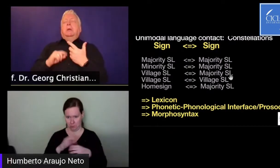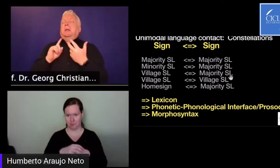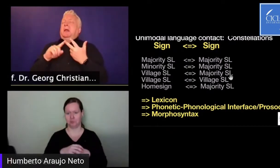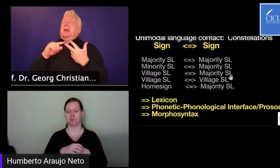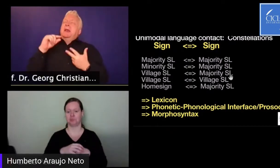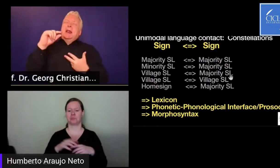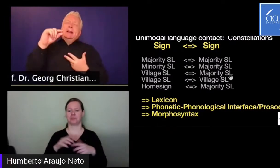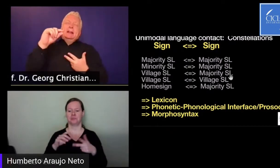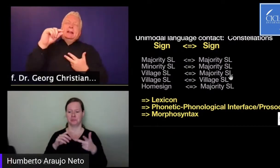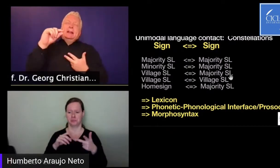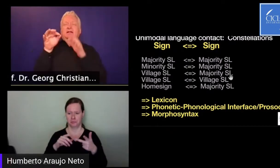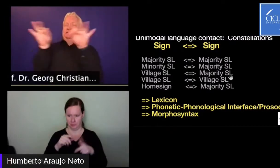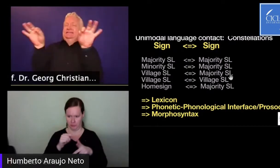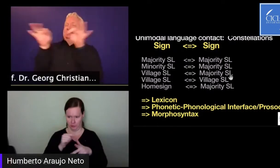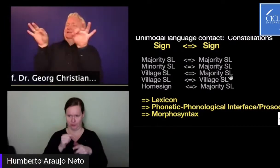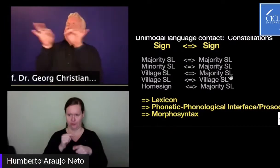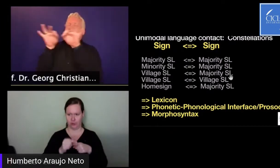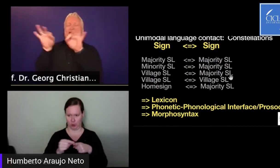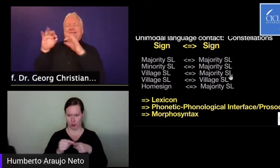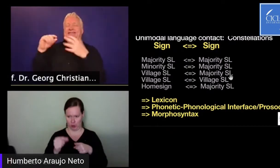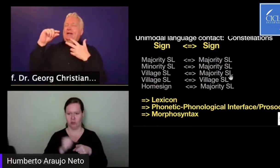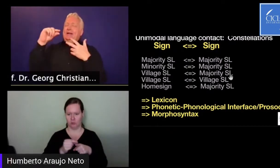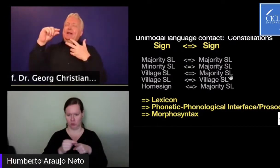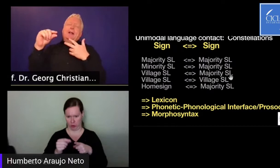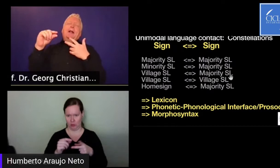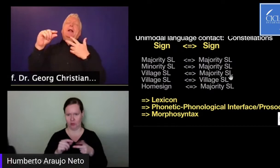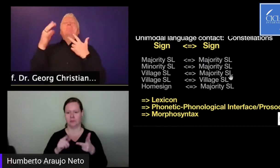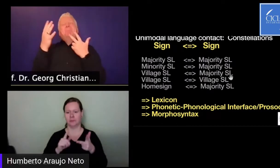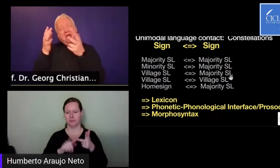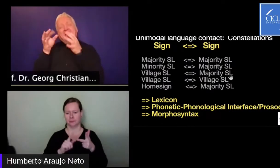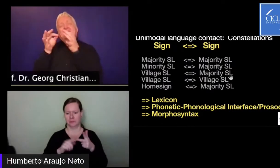recorte fonológico. Fonético-fonológico